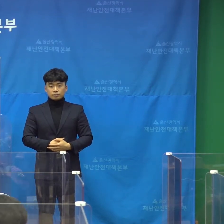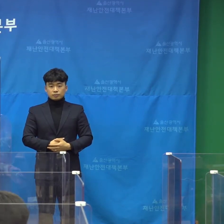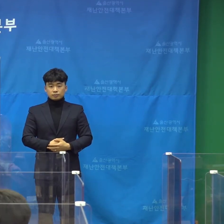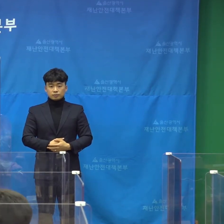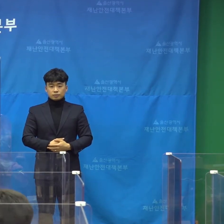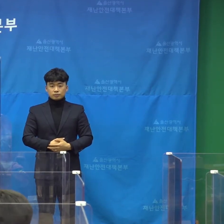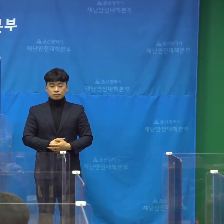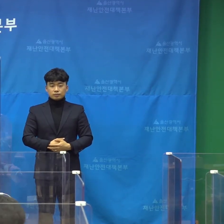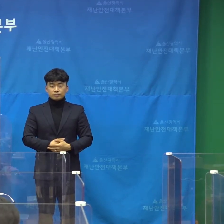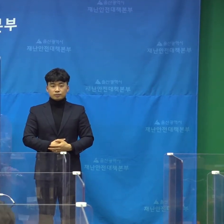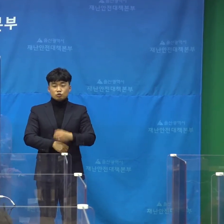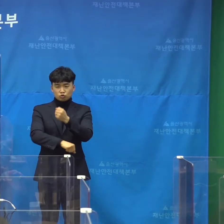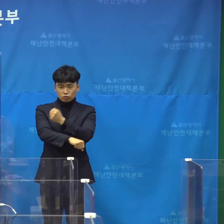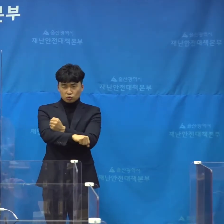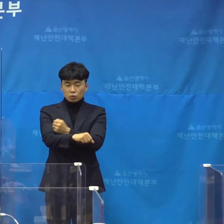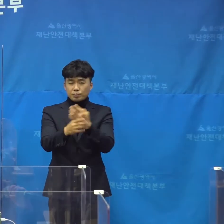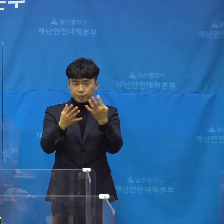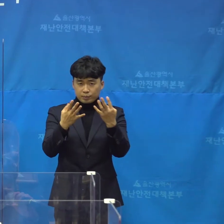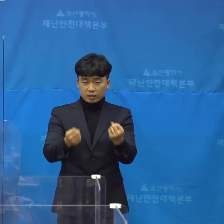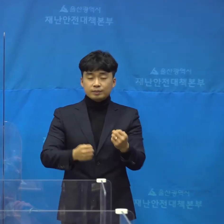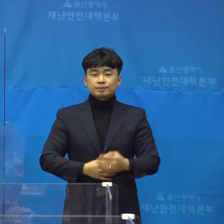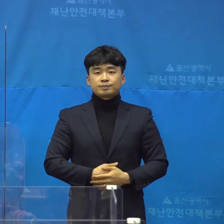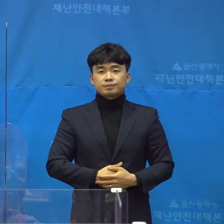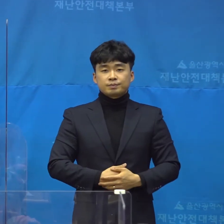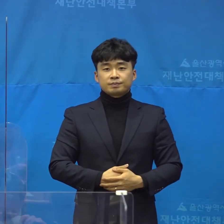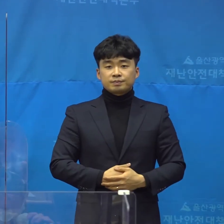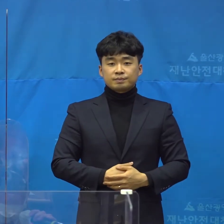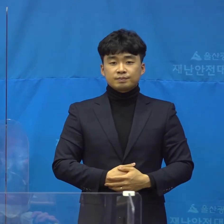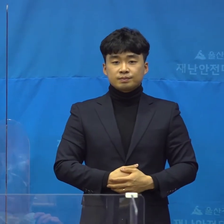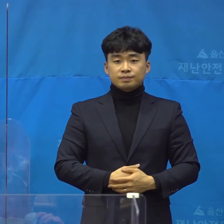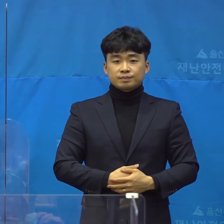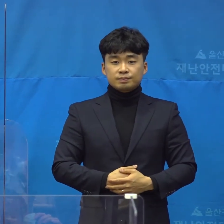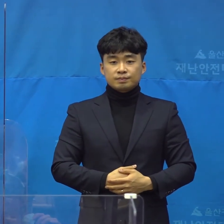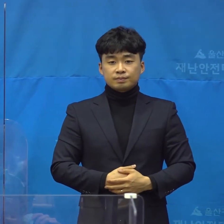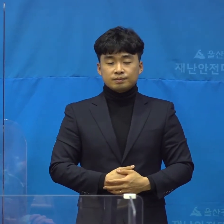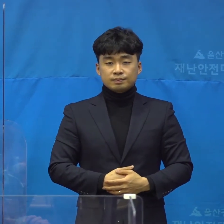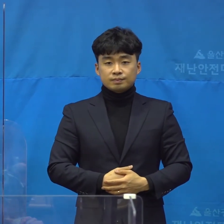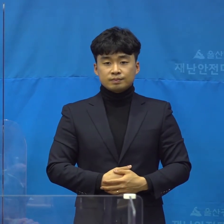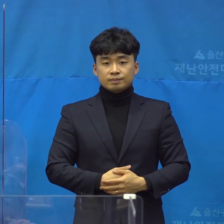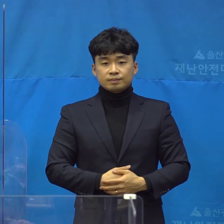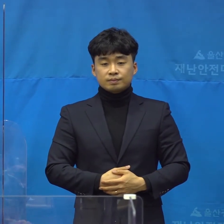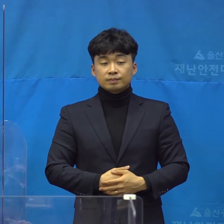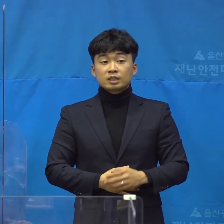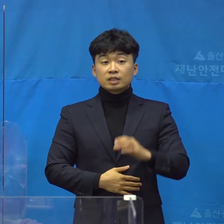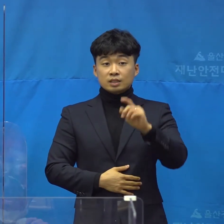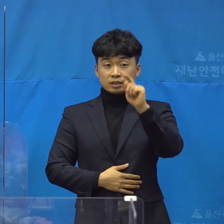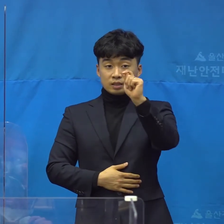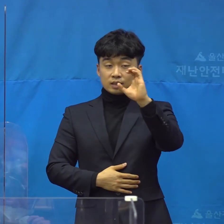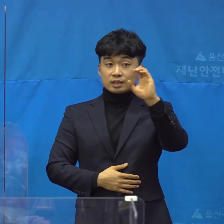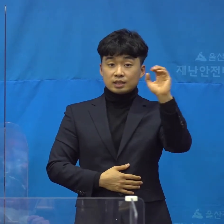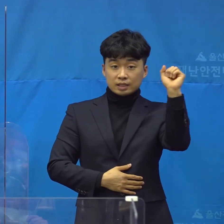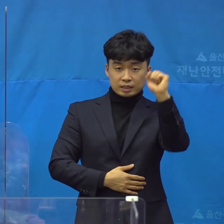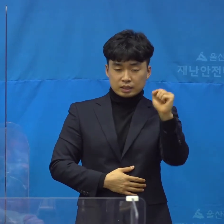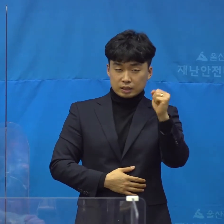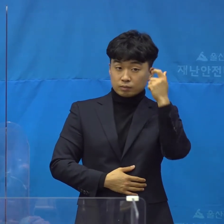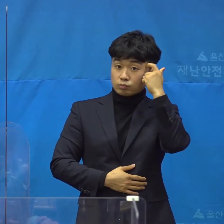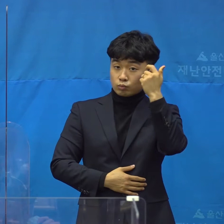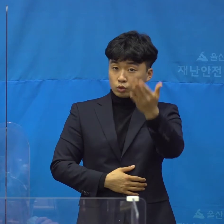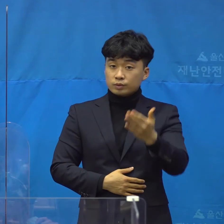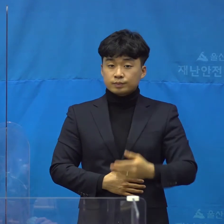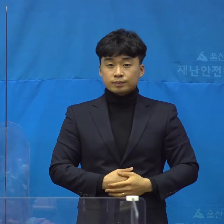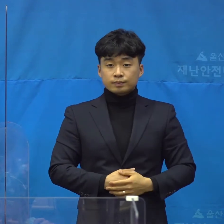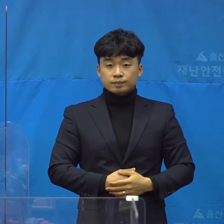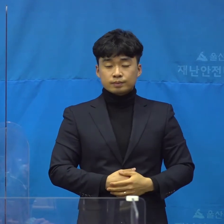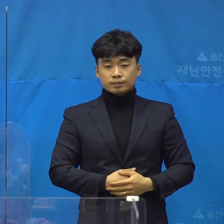과장님 수고 많습니다. 광역의 정종식 기자입니다. 지금 그 TCS 관련해서 질문